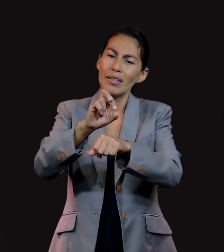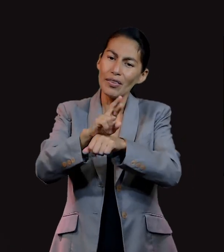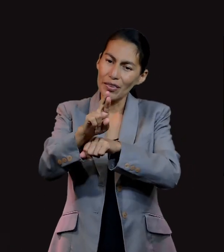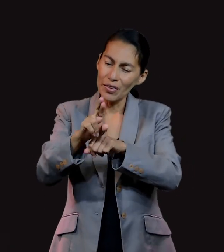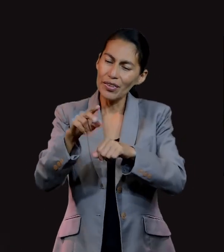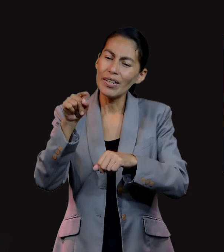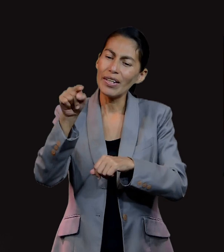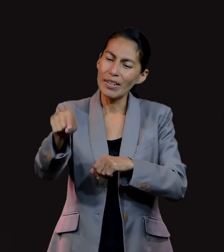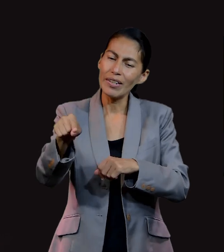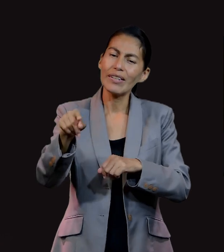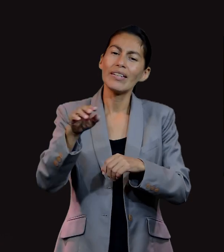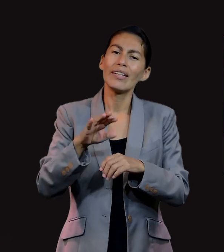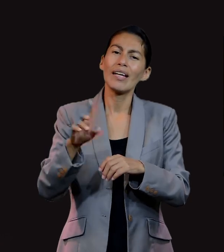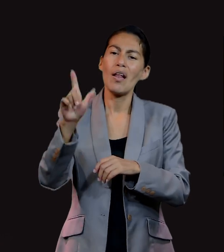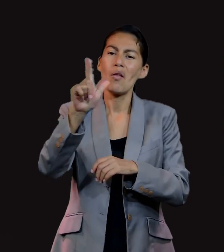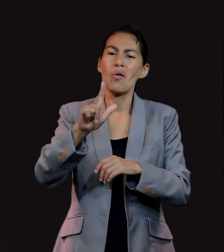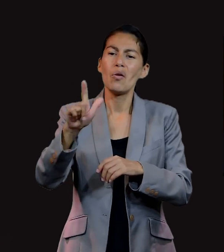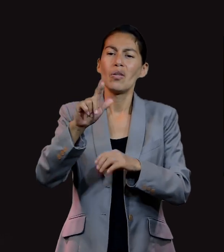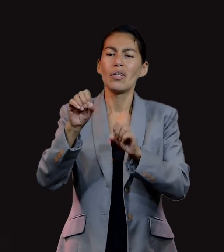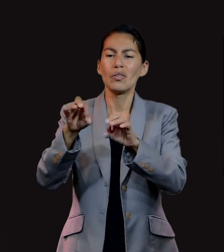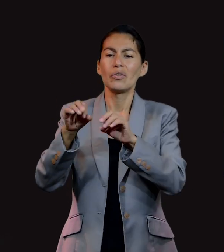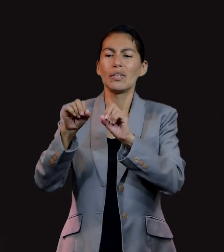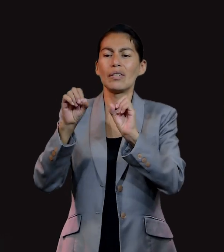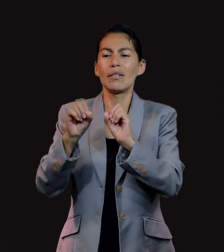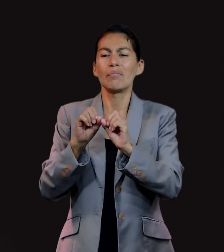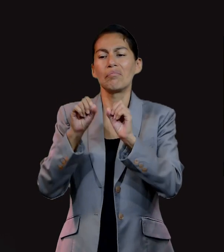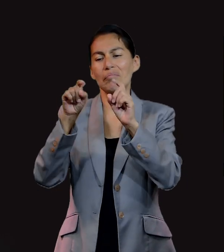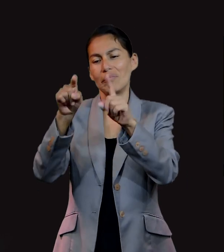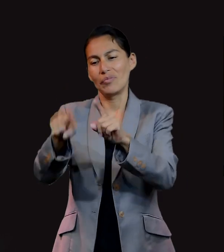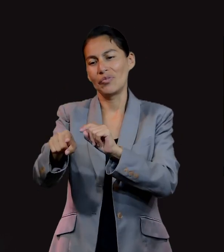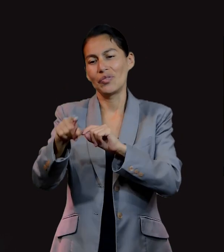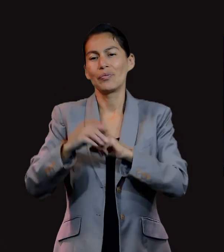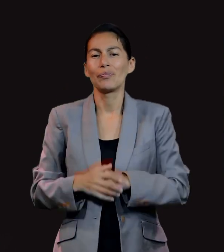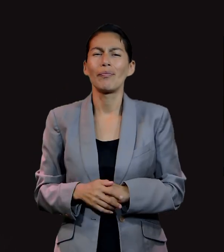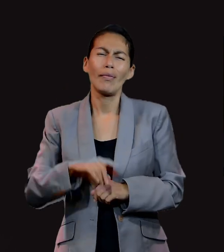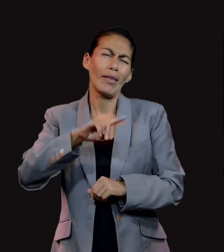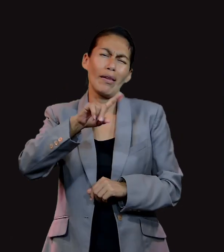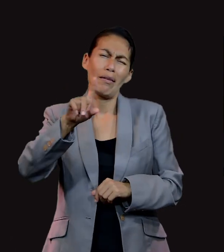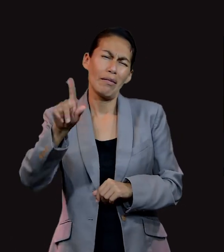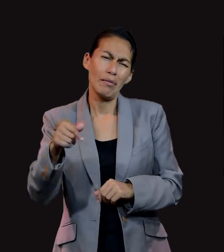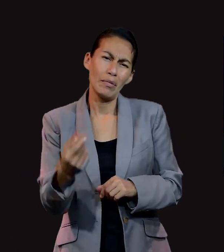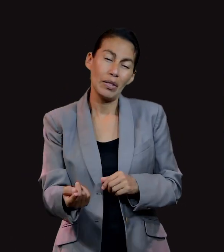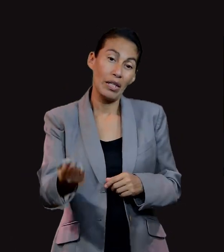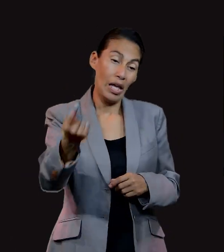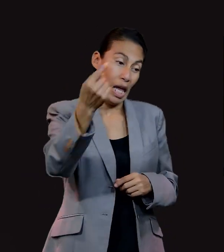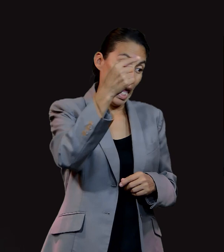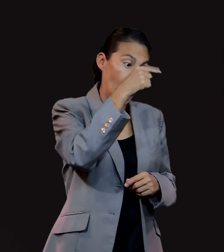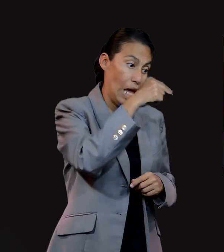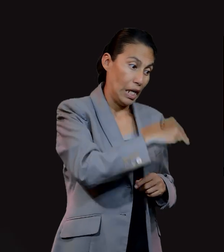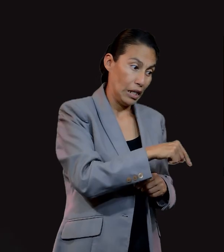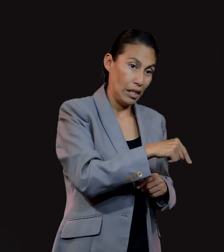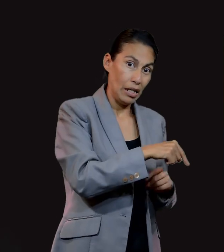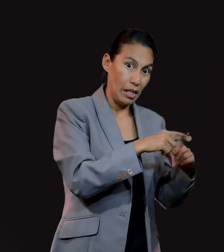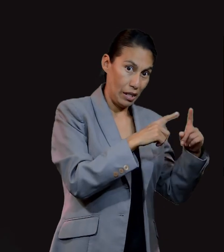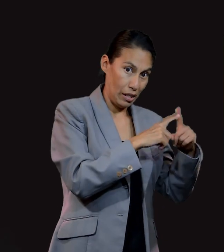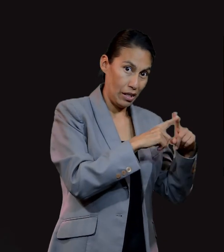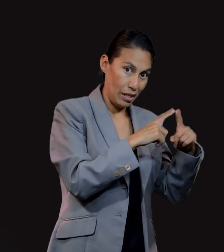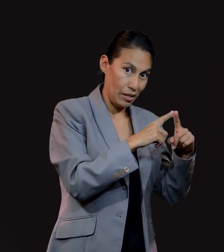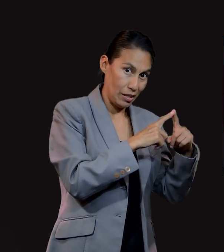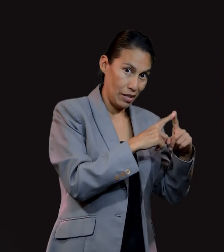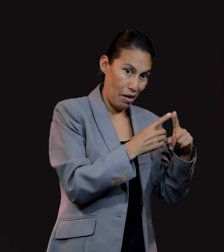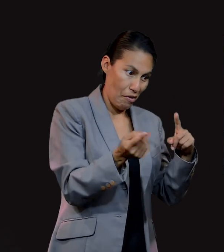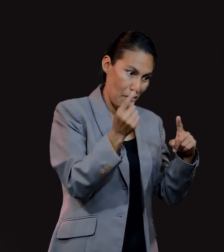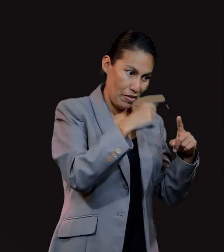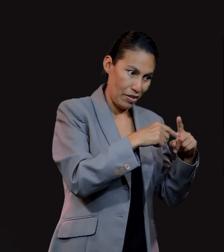y fue realmente una bendición posteriormente fui a esa iglesia me invitaron a tener una